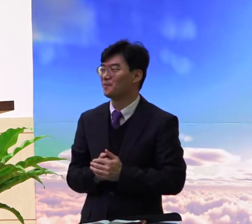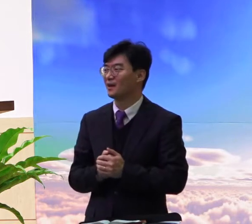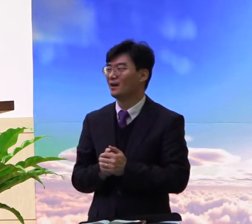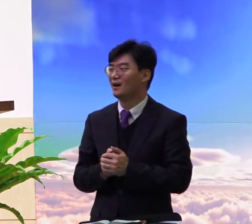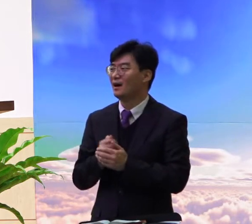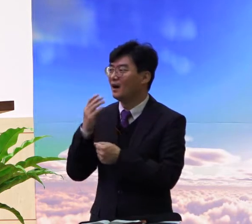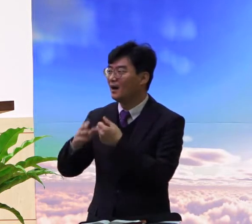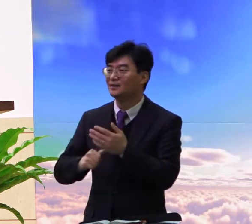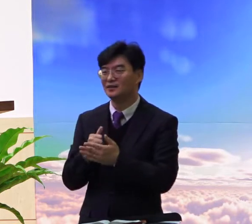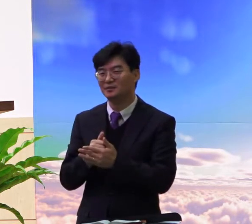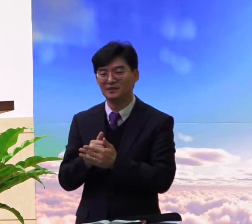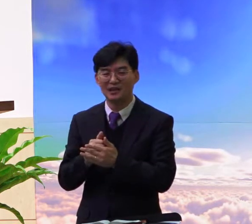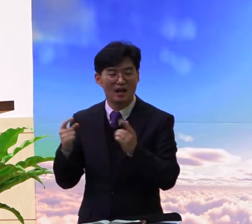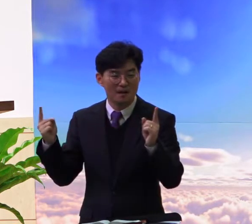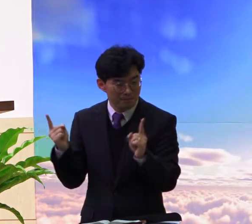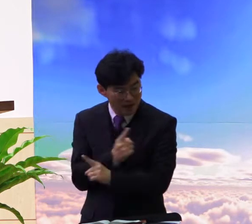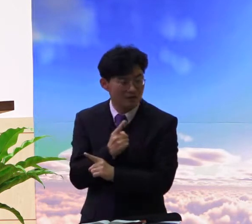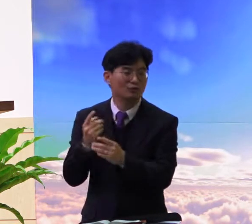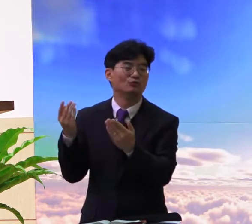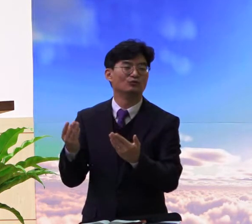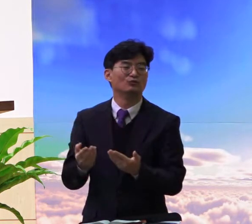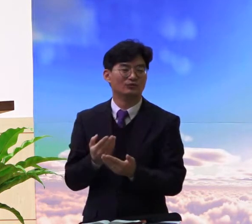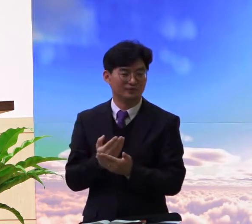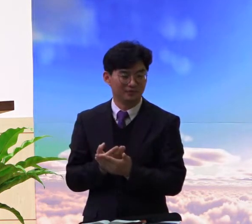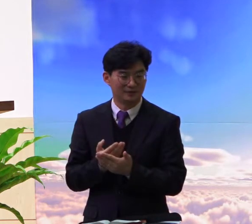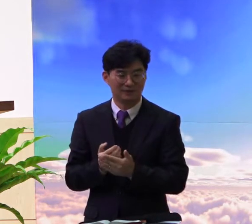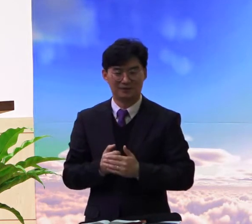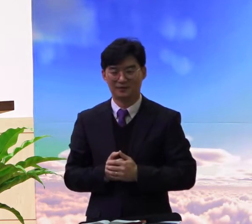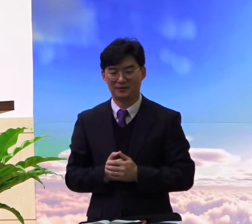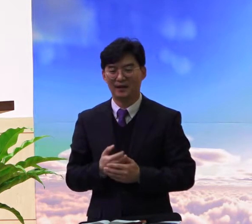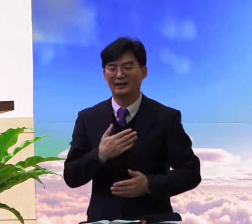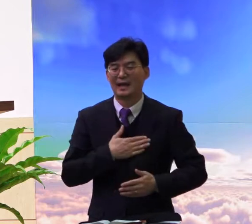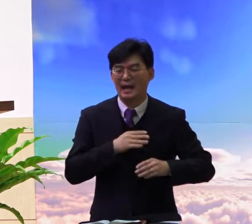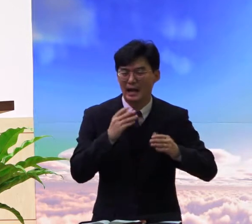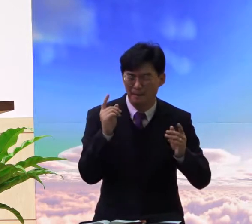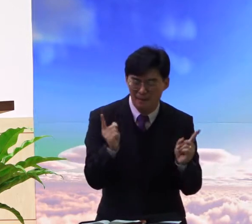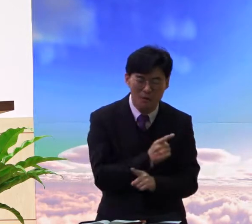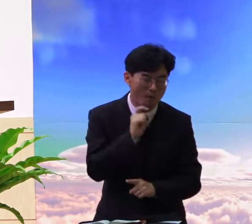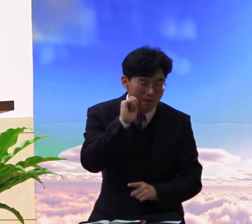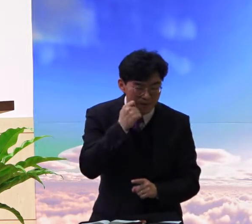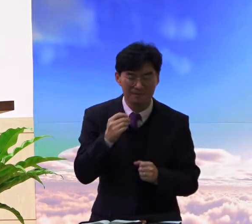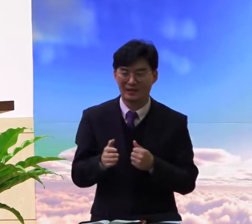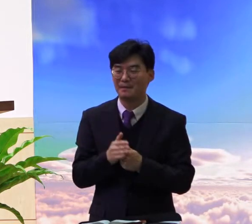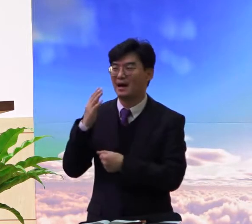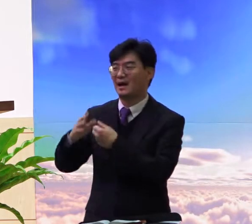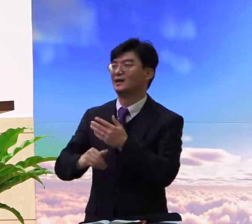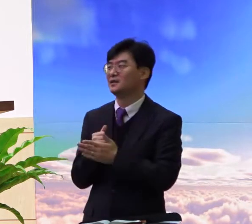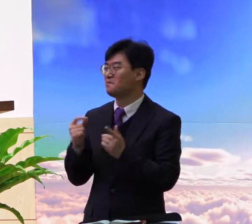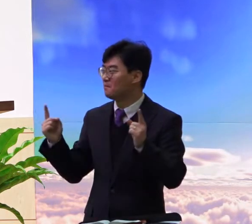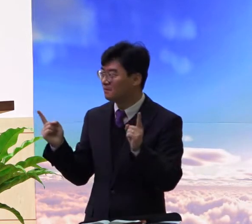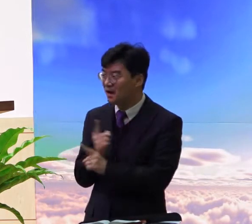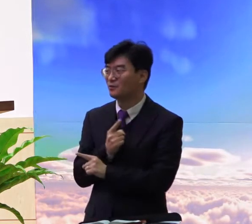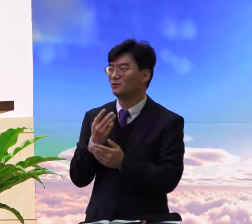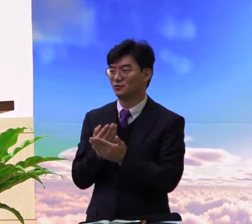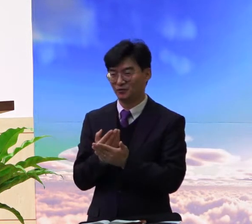하나님께서 구원하셔서 하나님의 일을 행하실 수 있도록 주님께 여러분의 모든 것을 드리시기를 바랍니다. 여러분의 힘든